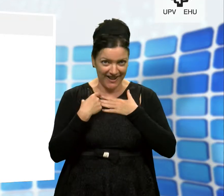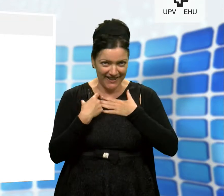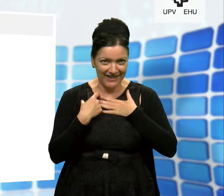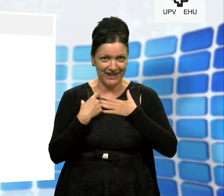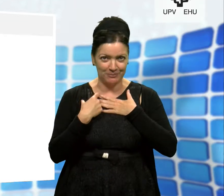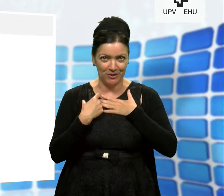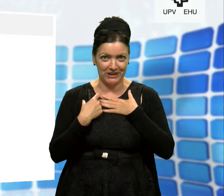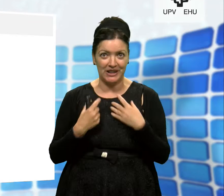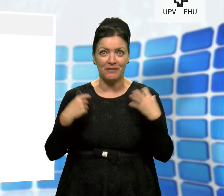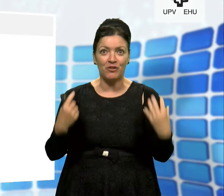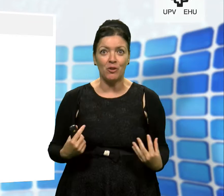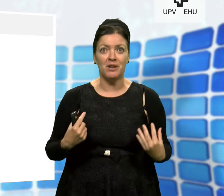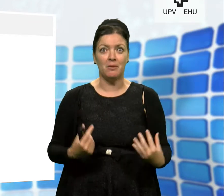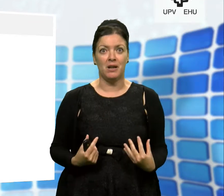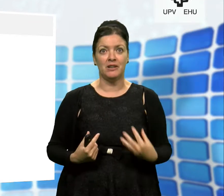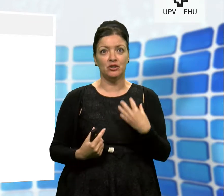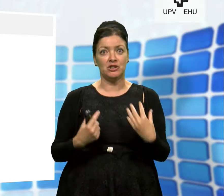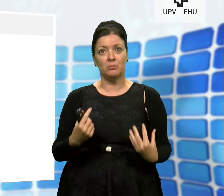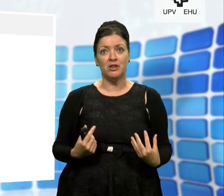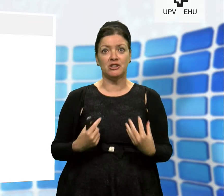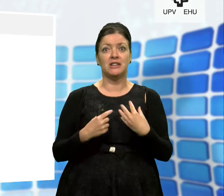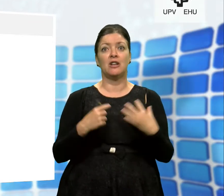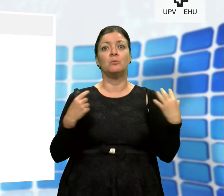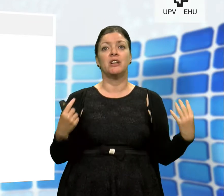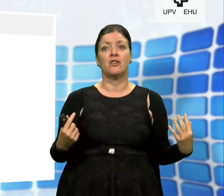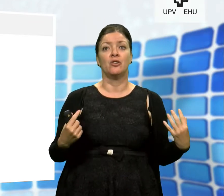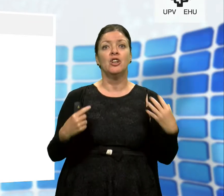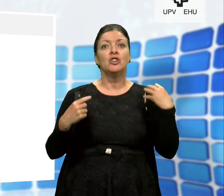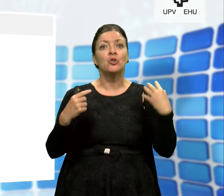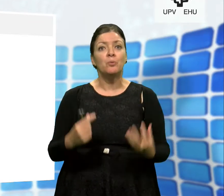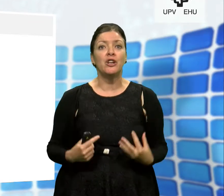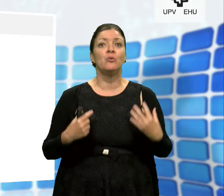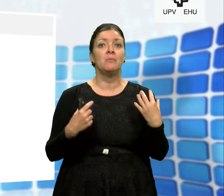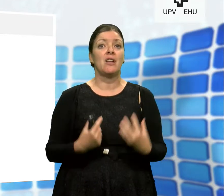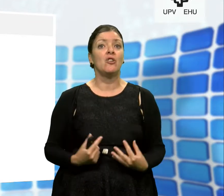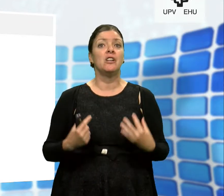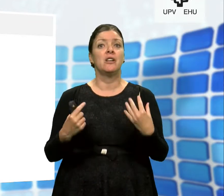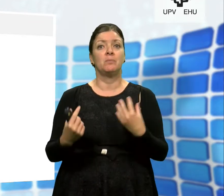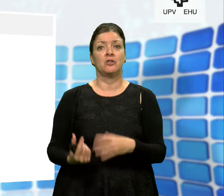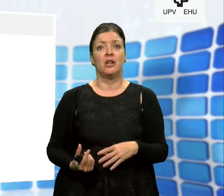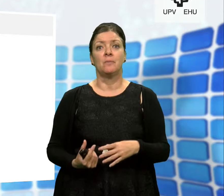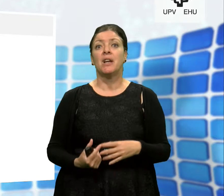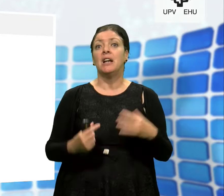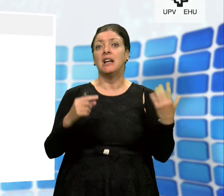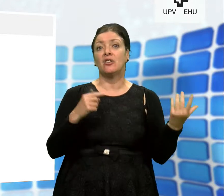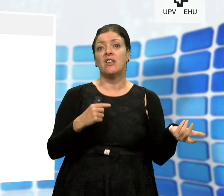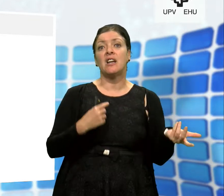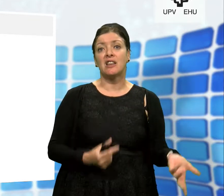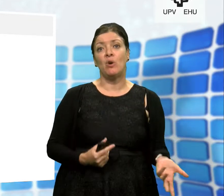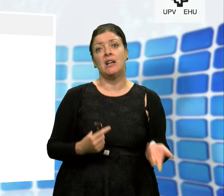realidad entre las personas. La función principal de esos instrumentos es la comunicación. Suponen una mediación interpersonal. En la sociedad actual, dada